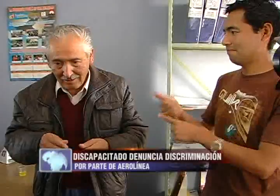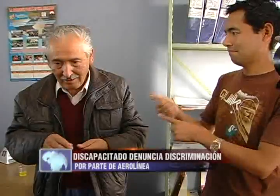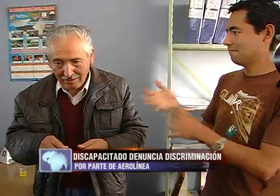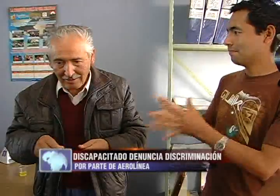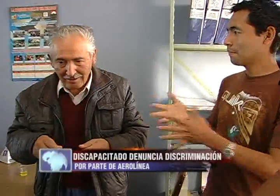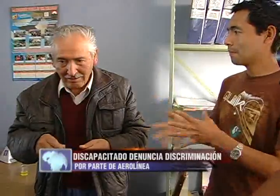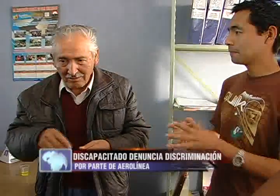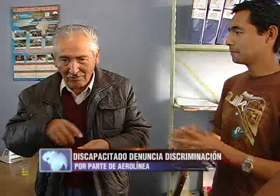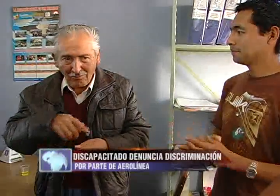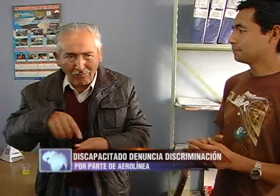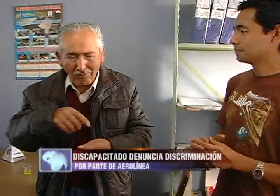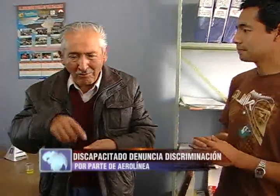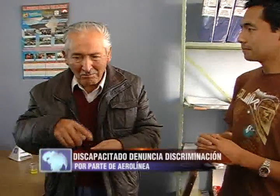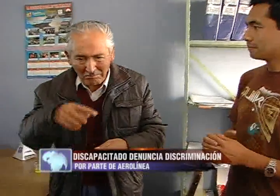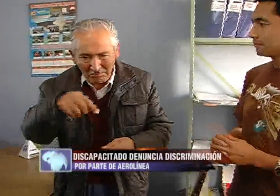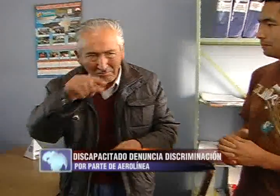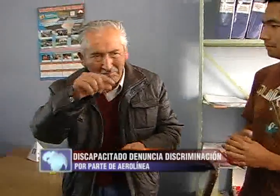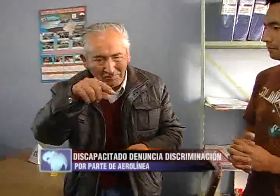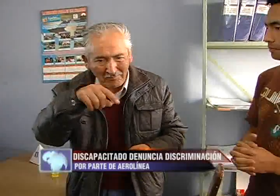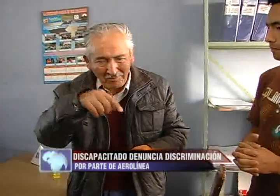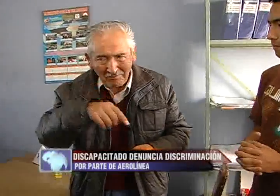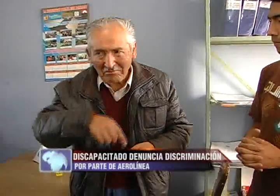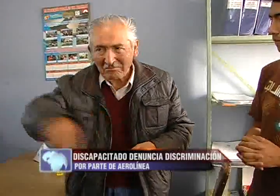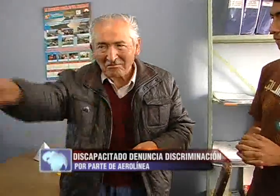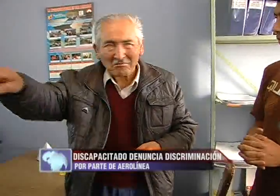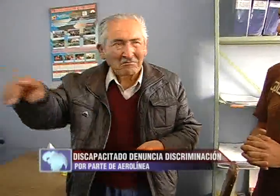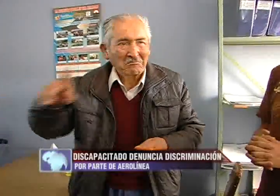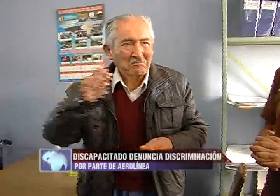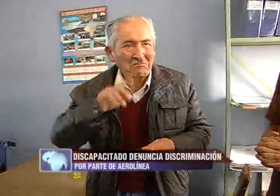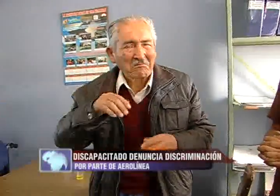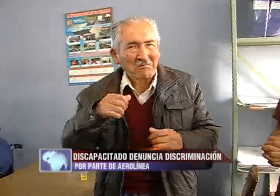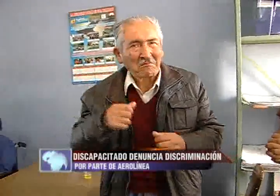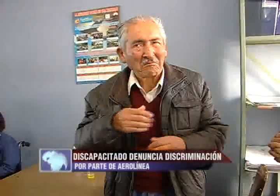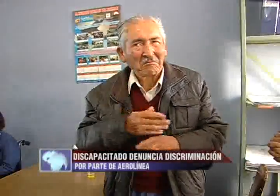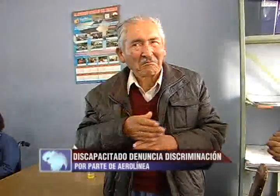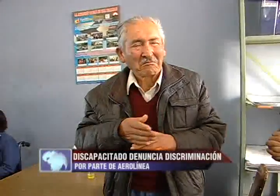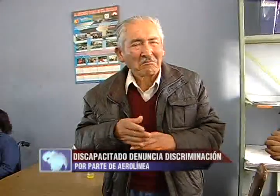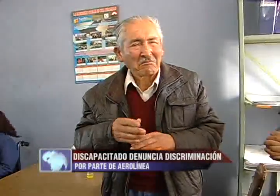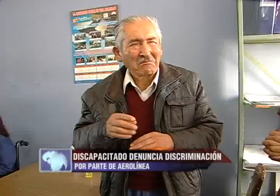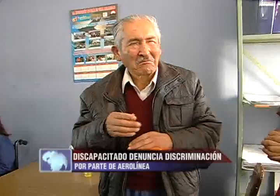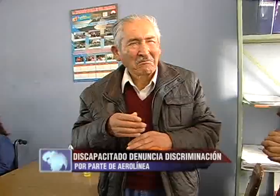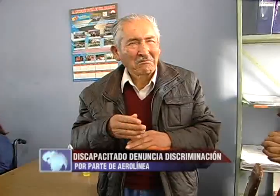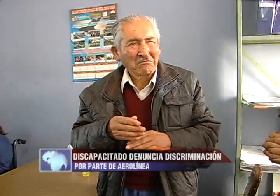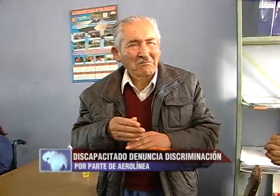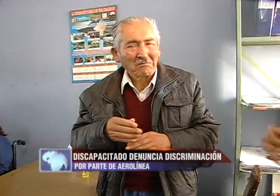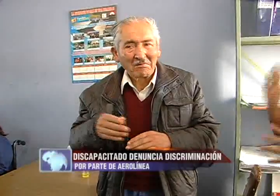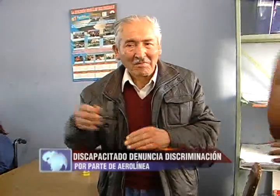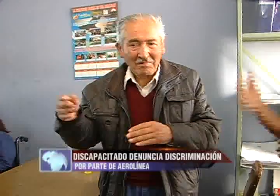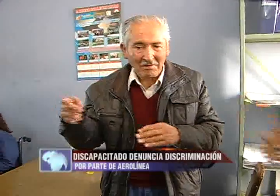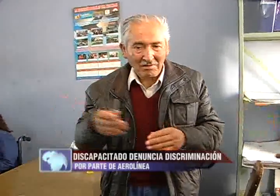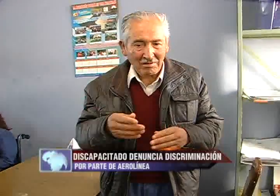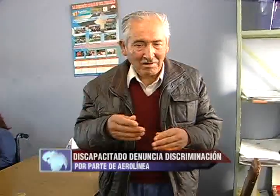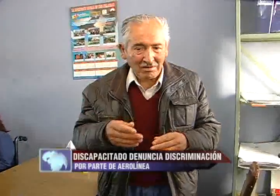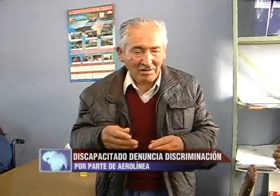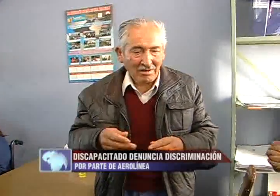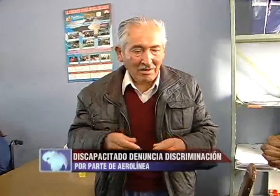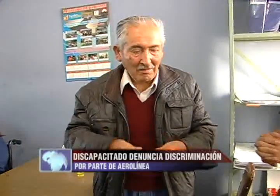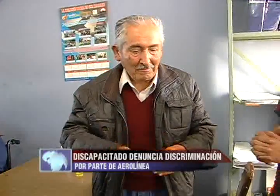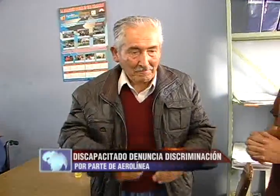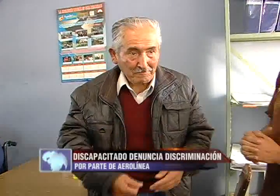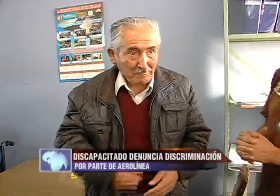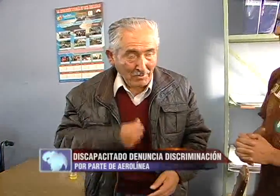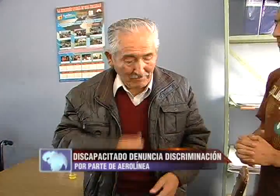nos explica cuál es su sentir y la pena que le ha ocasionado haber sido víctima de discriminación. El anciano es de escasos